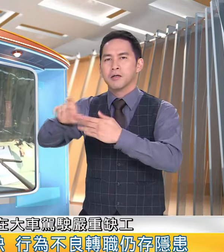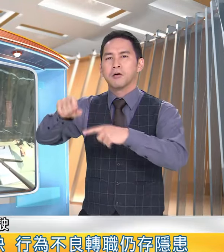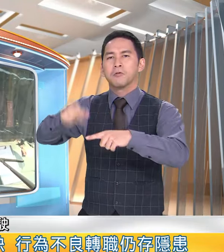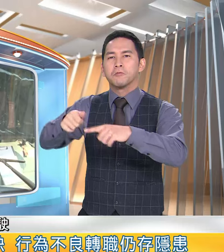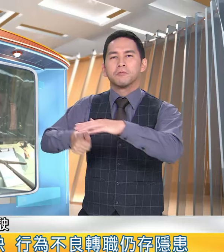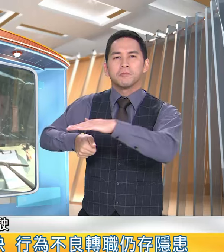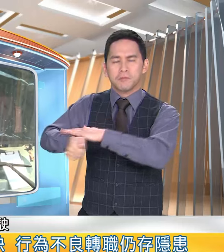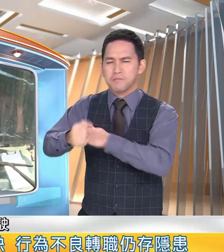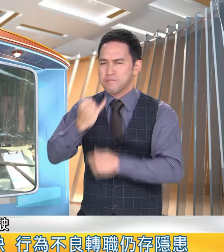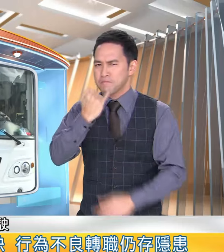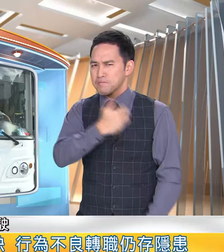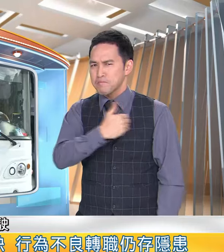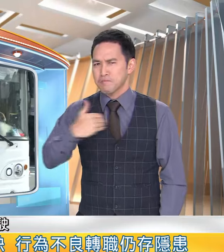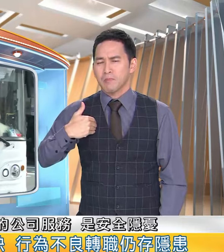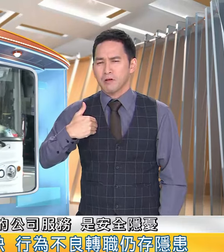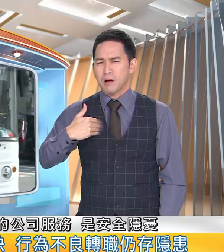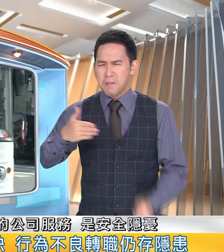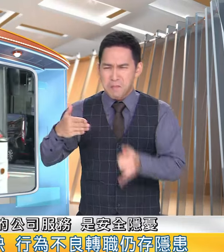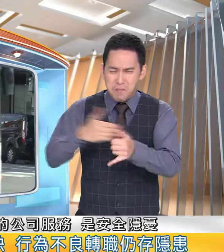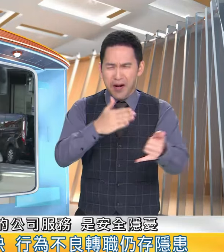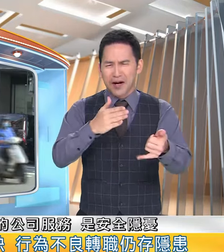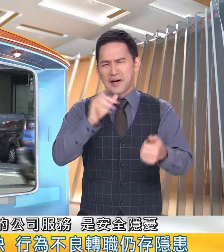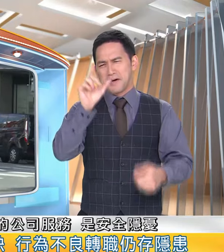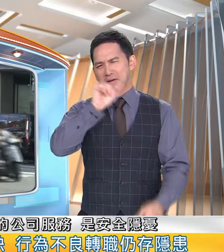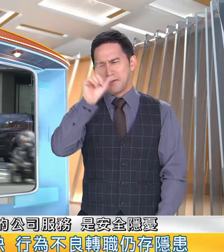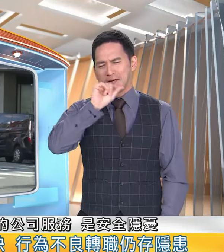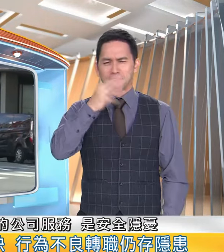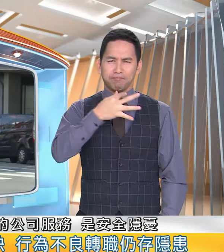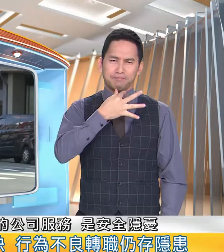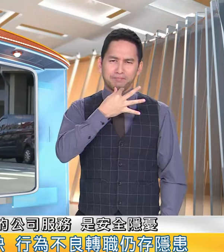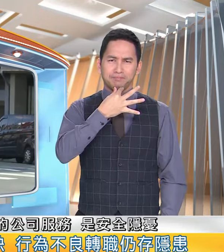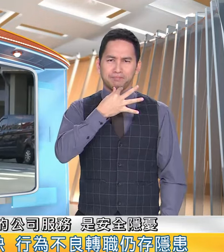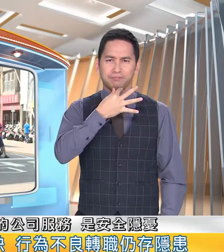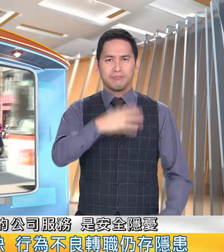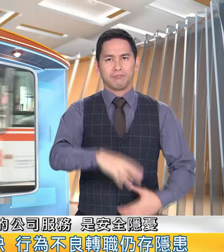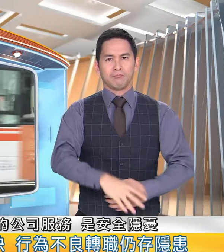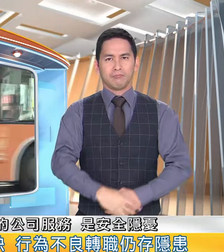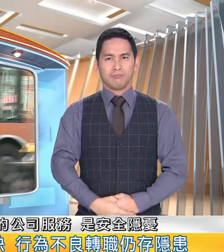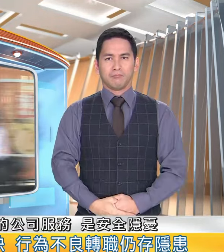不佳的驾驶也有可能到别的公司服务，是安全隐忧。